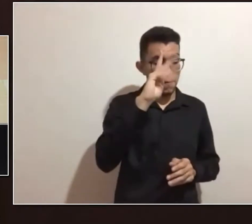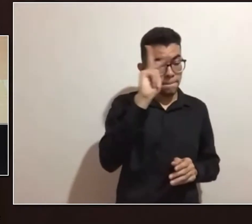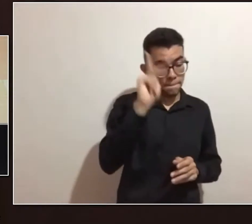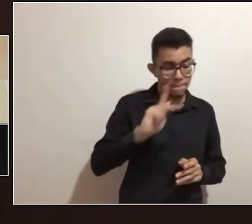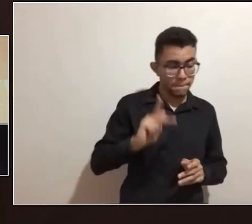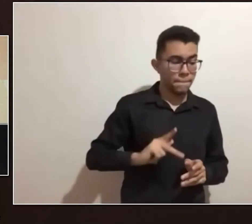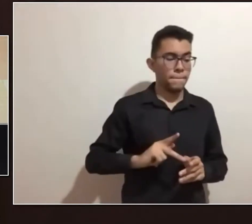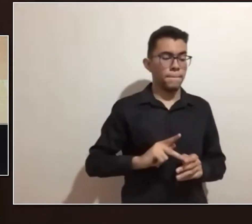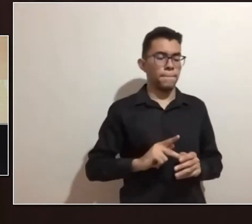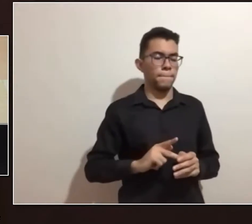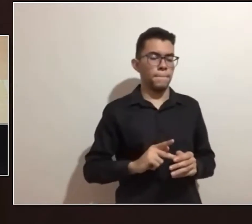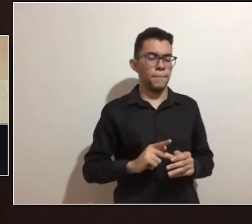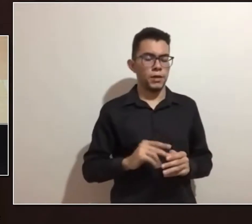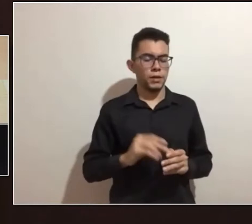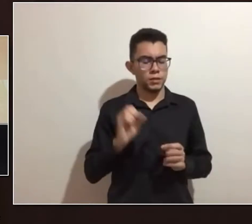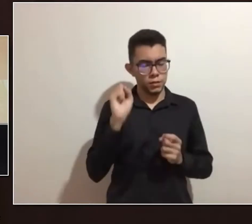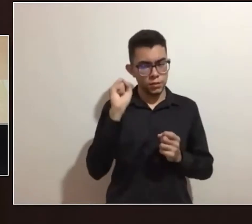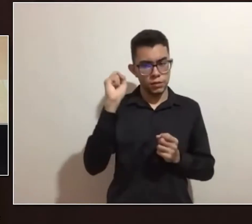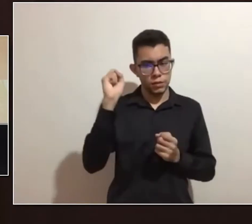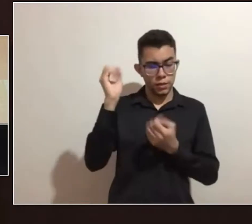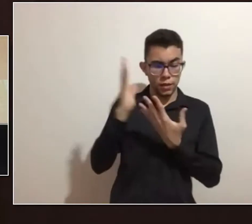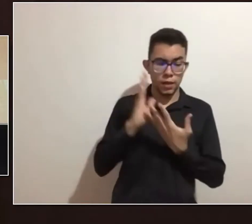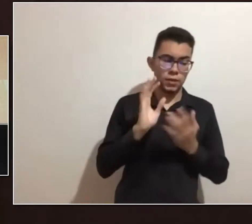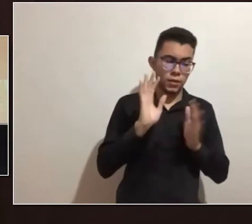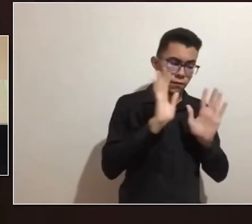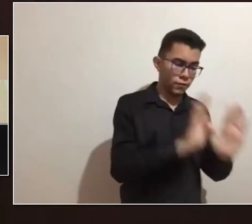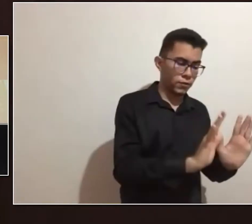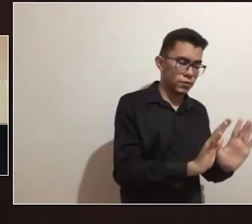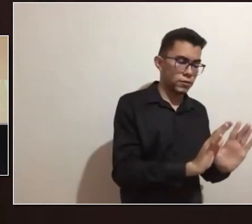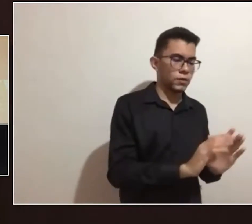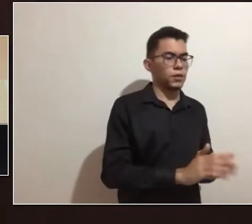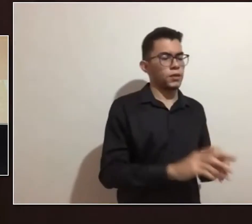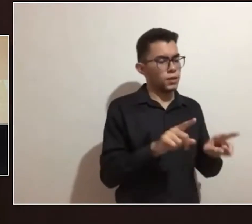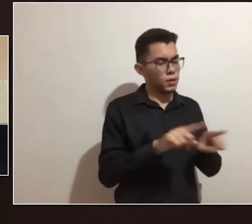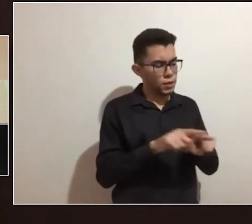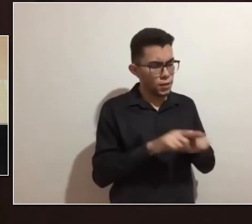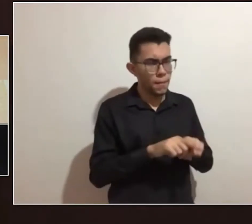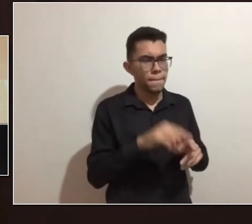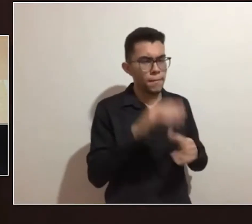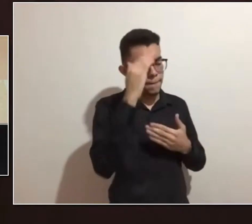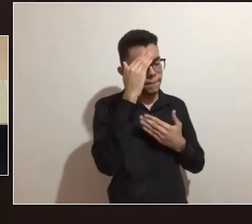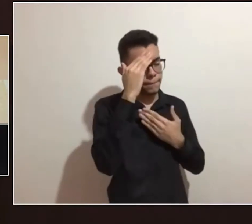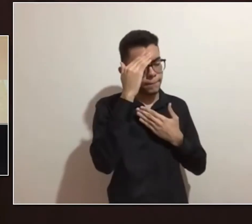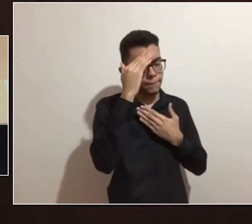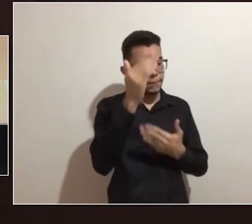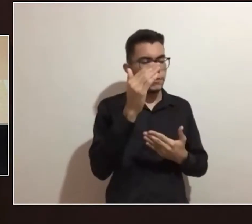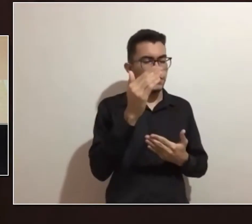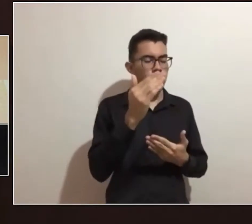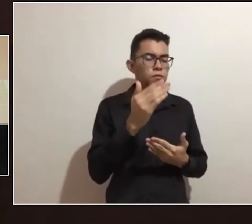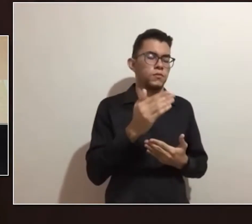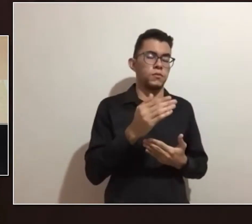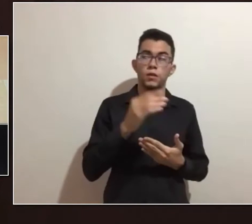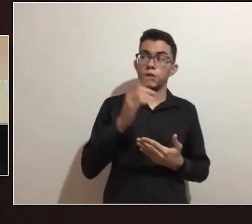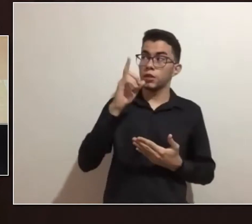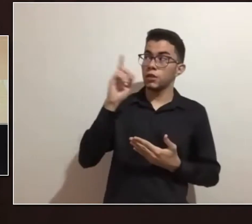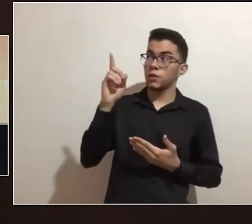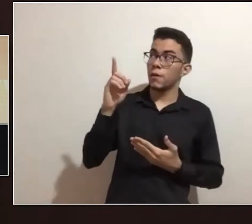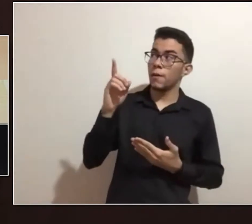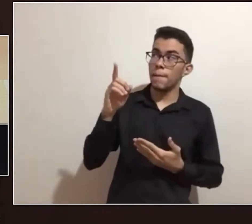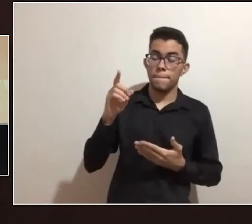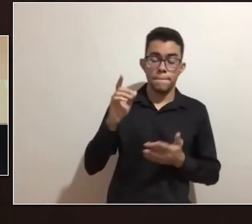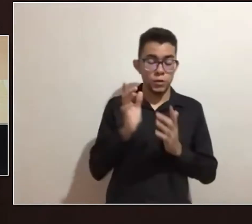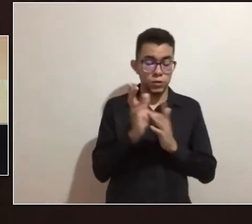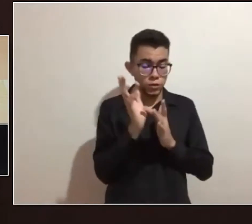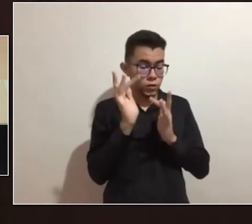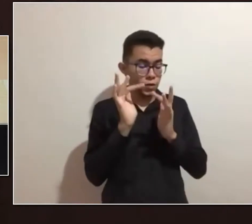nosso Senhor Jesus Cristo. Primeiramente dou graças a meu Deus, mediante a Jesus Cristo,